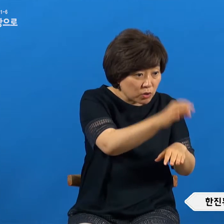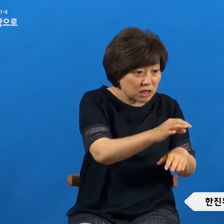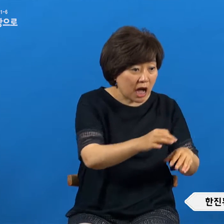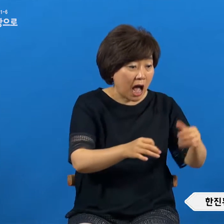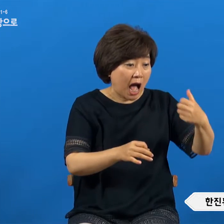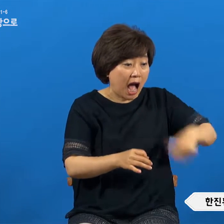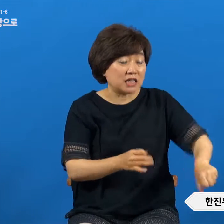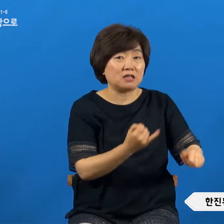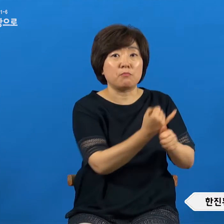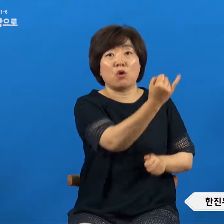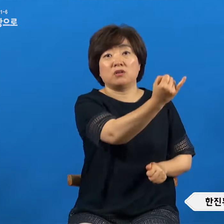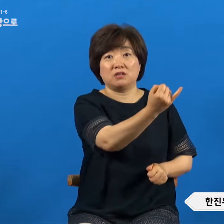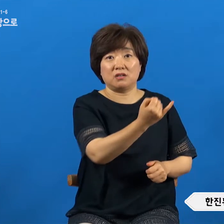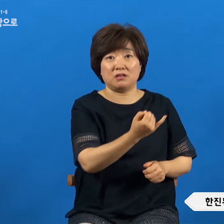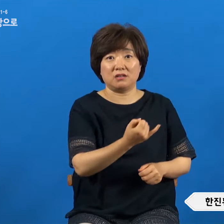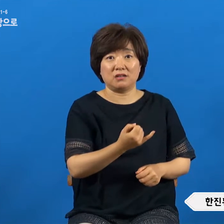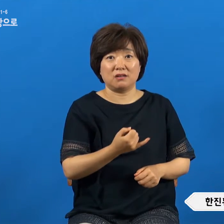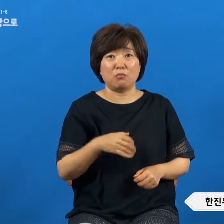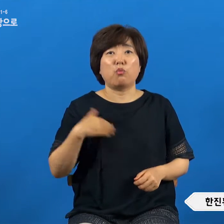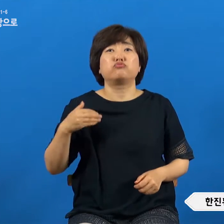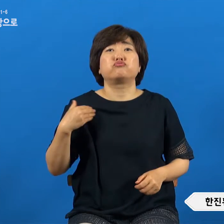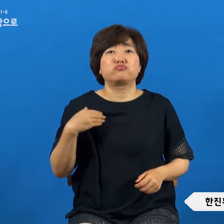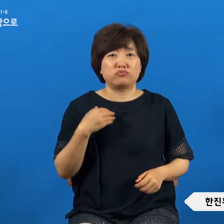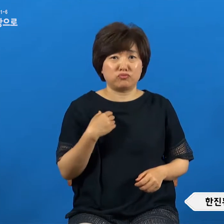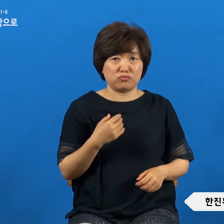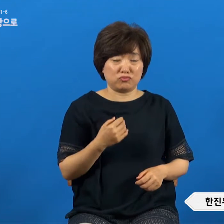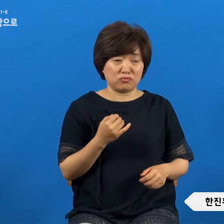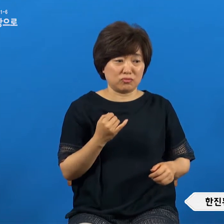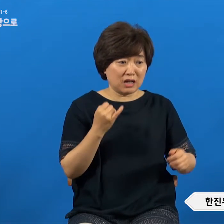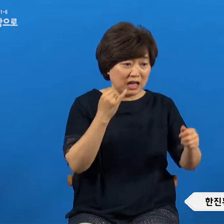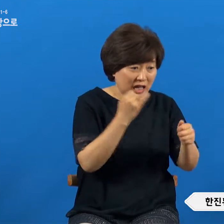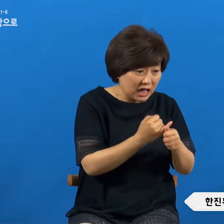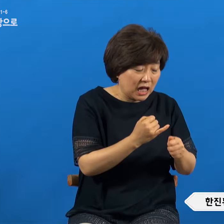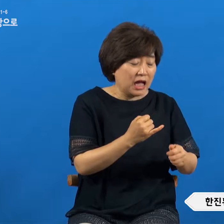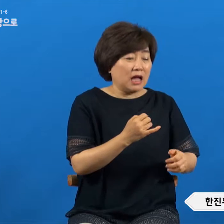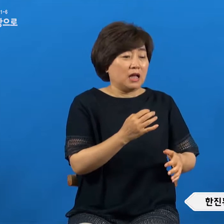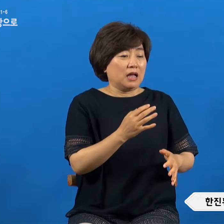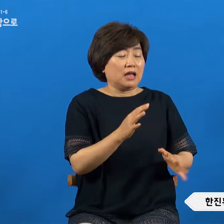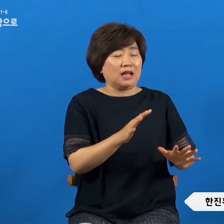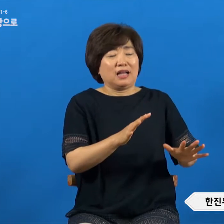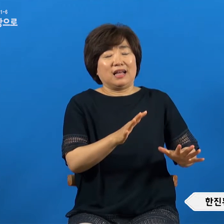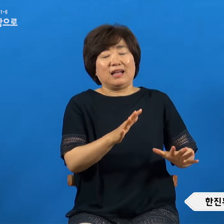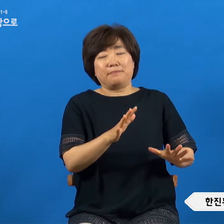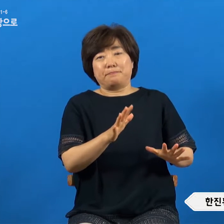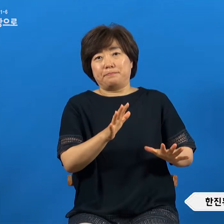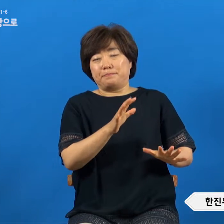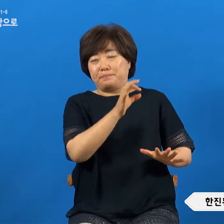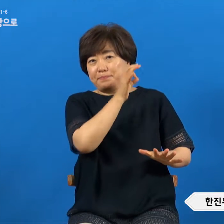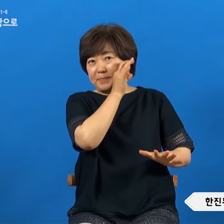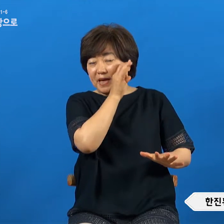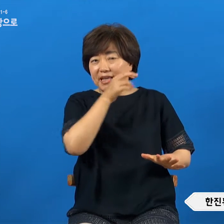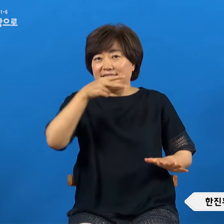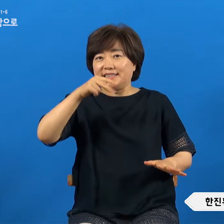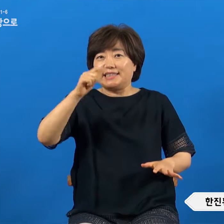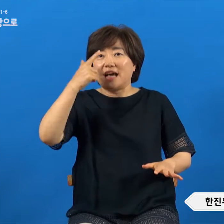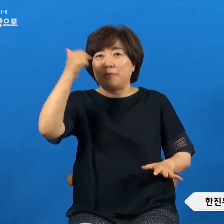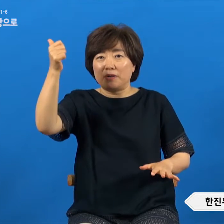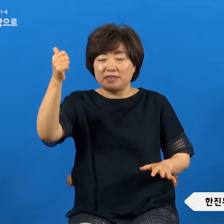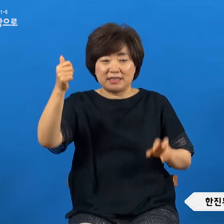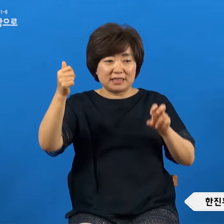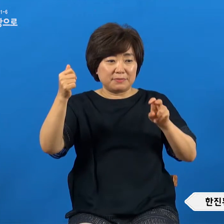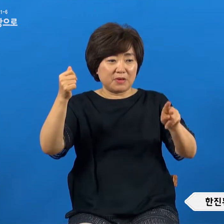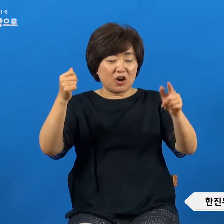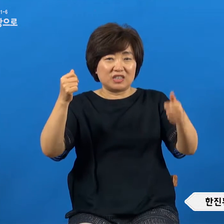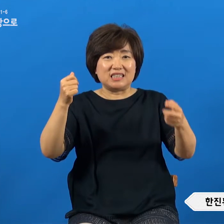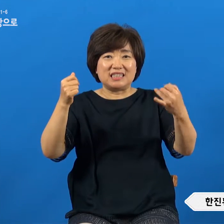알고서 그렇게 한 건 아닙니다. 모르고 했지만 어쨌든 부끄러운 일 아닙니까? 시아버지와 며느리